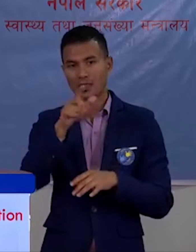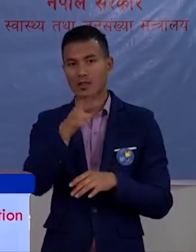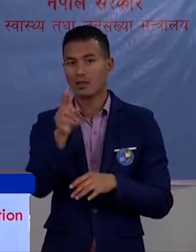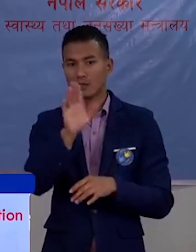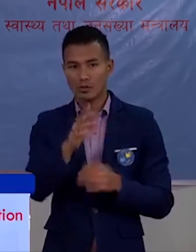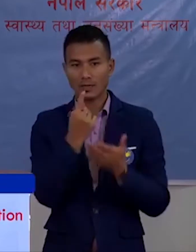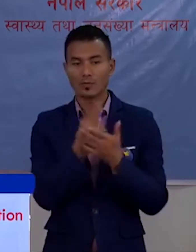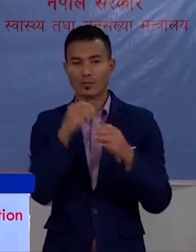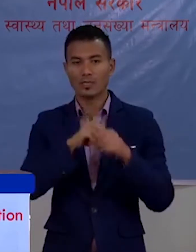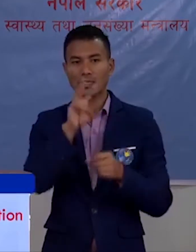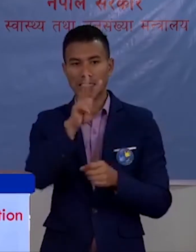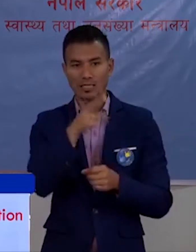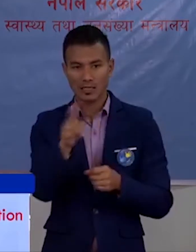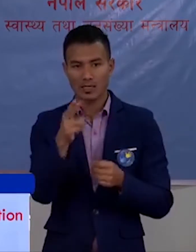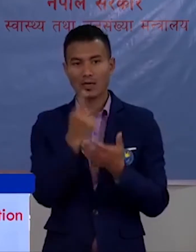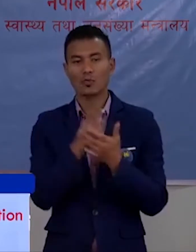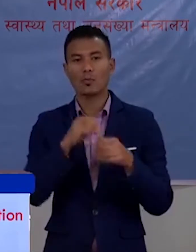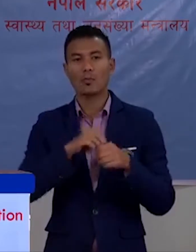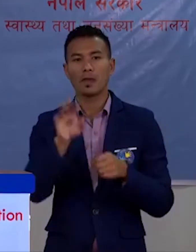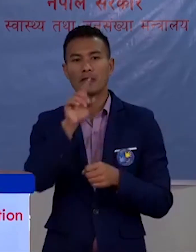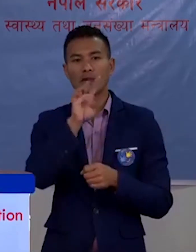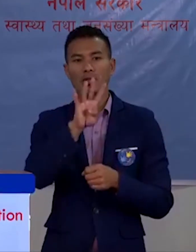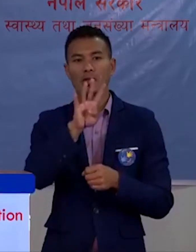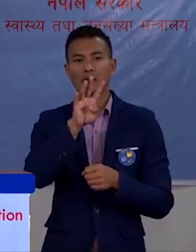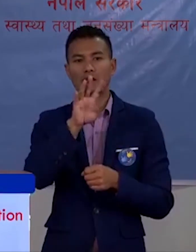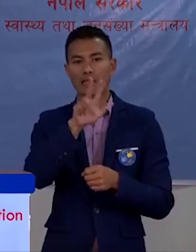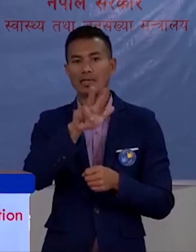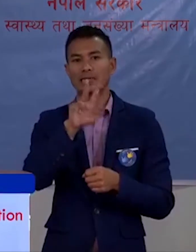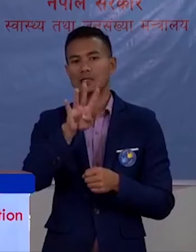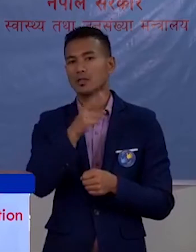काठमाडौँ उपत्यकाभित्र 3 र उपत्यका बाहिर 84